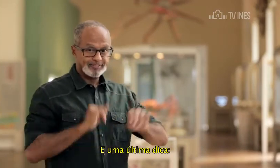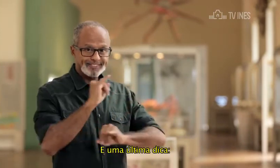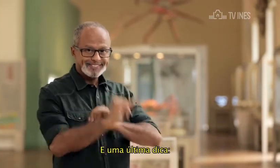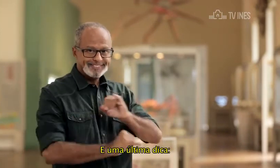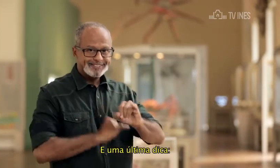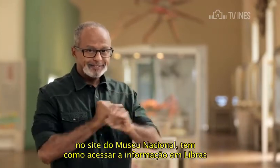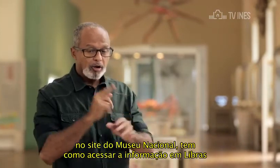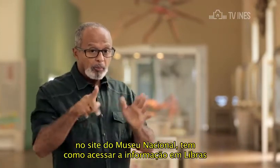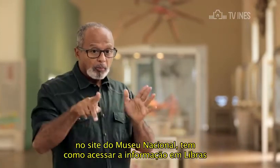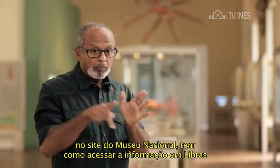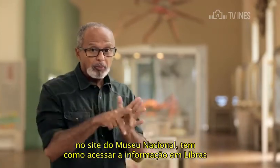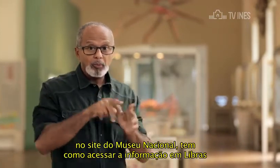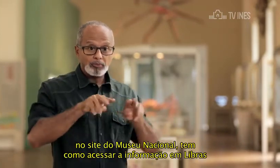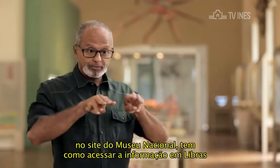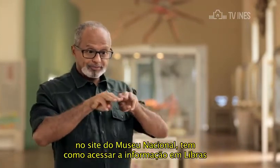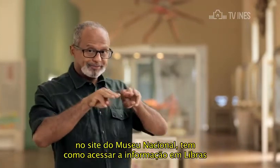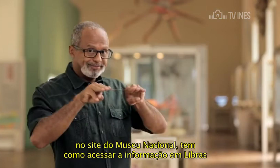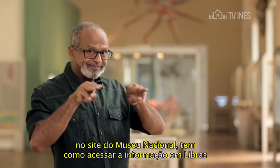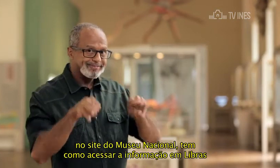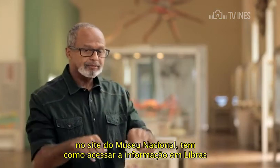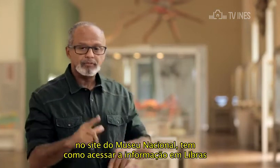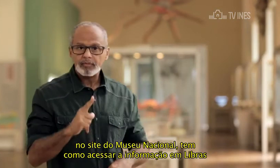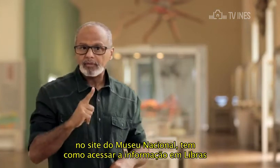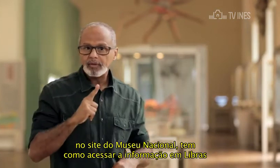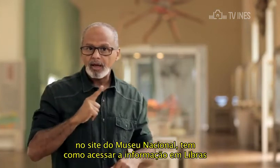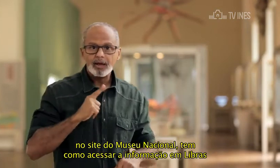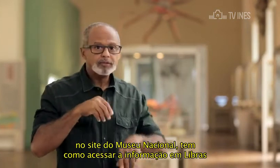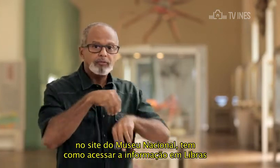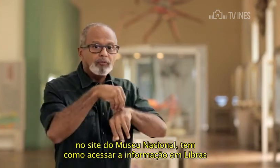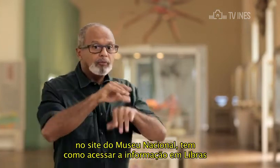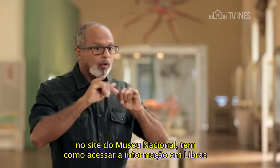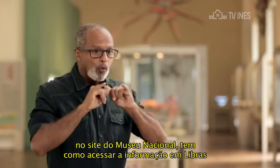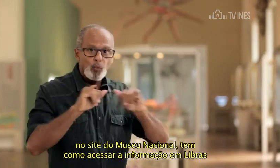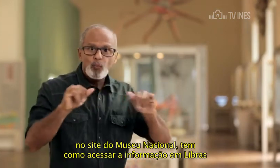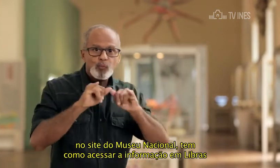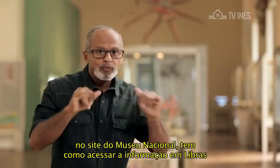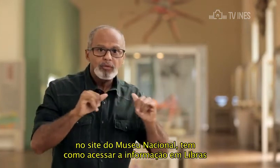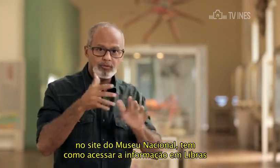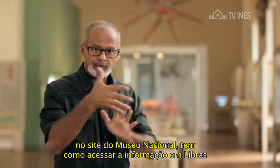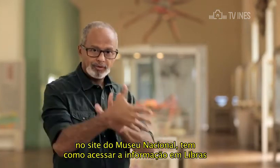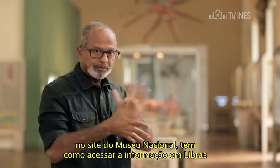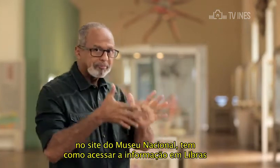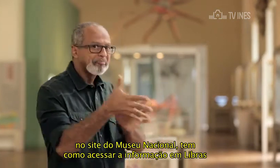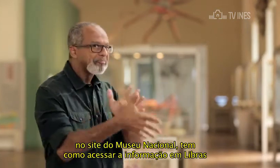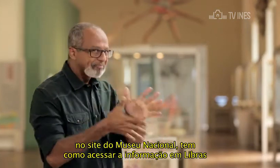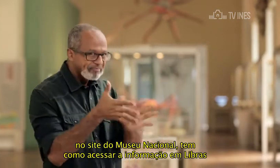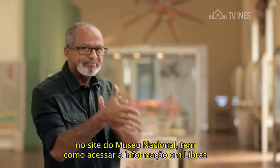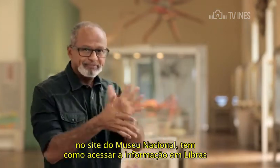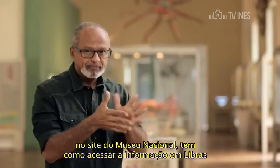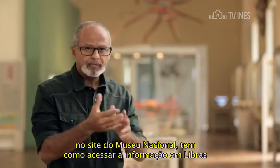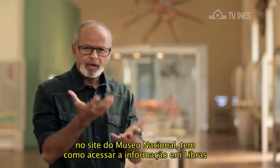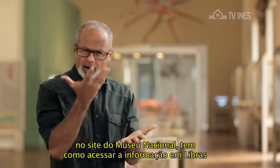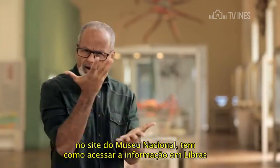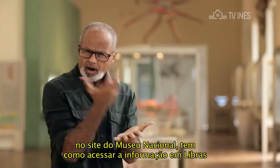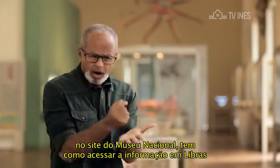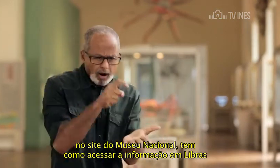No site do Museu Nacional, tem como acessar a informação em Libras